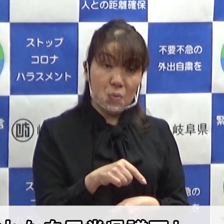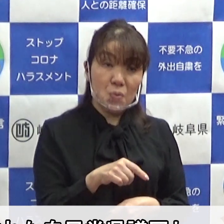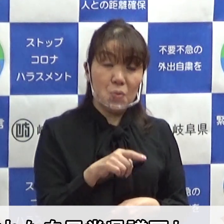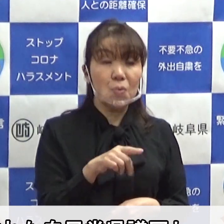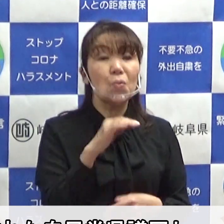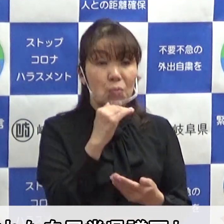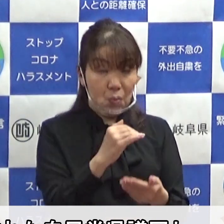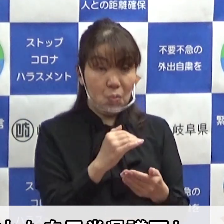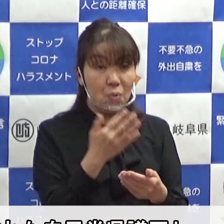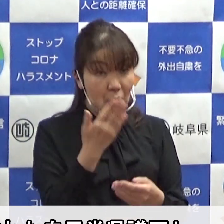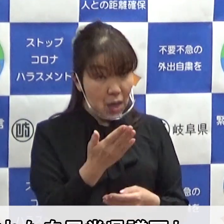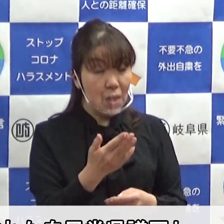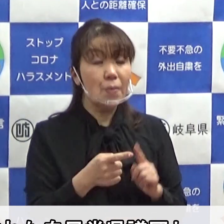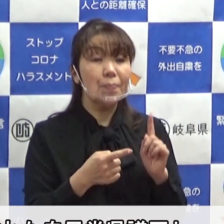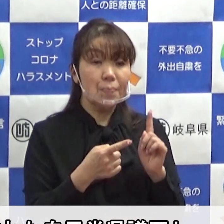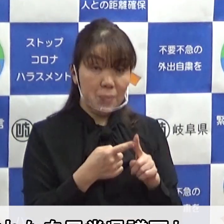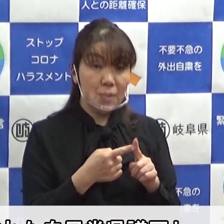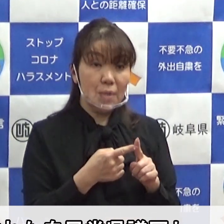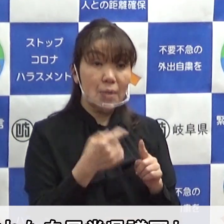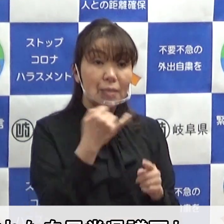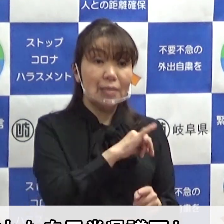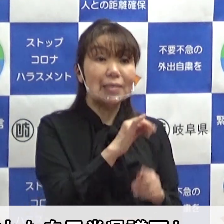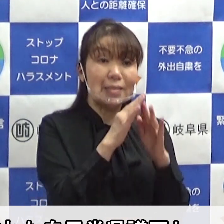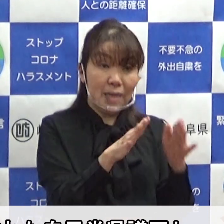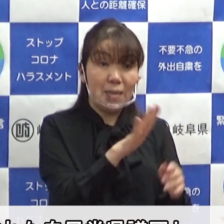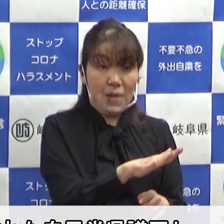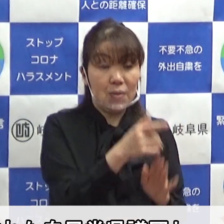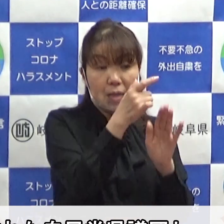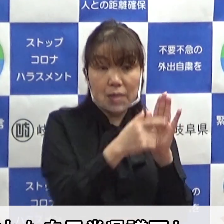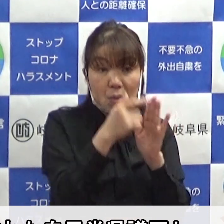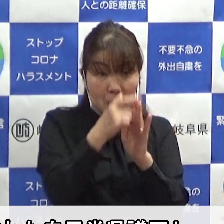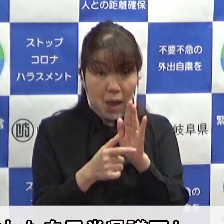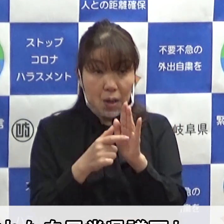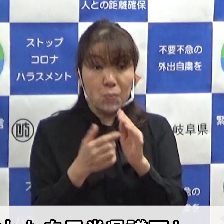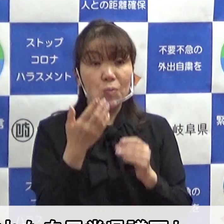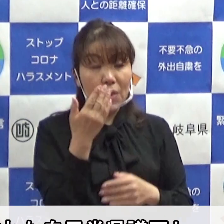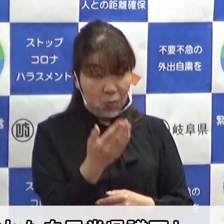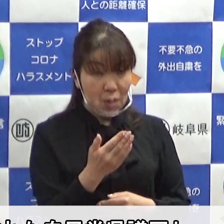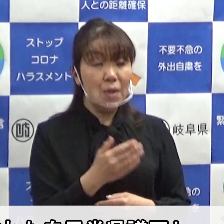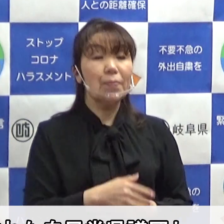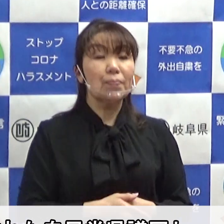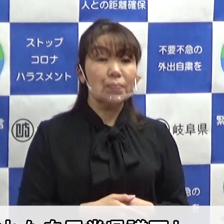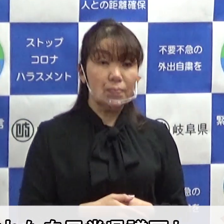か、それともその各委員会がありますからテーマごとがいいのか、